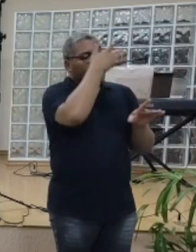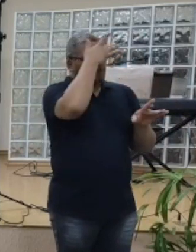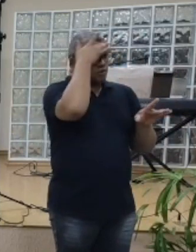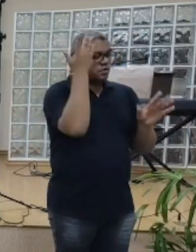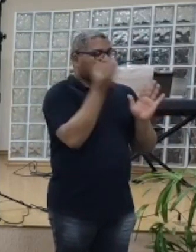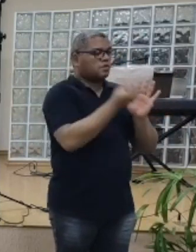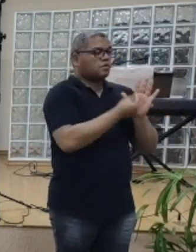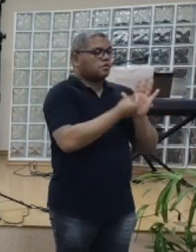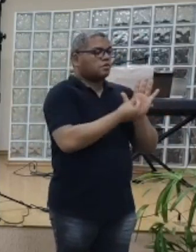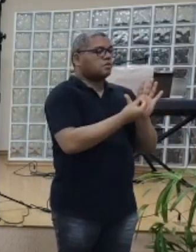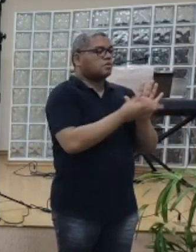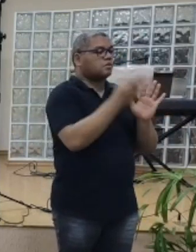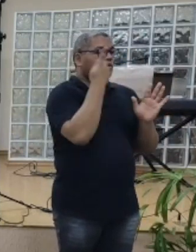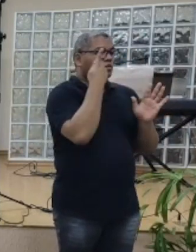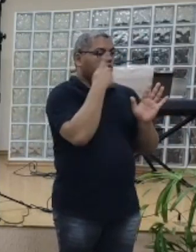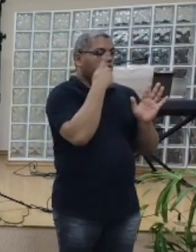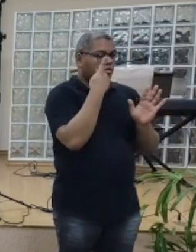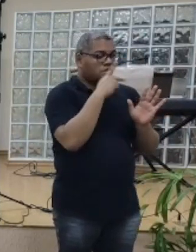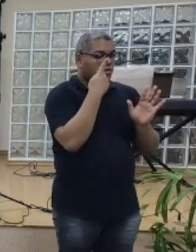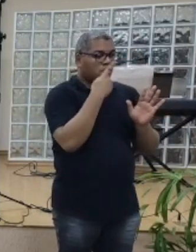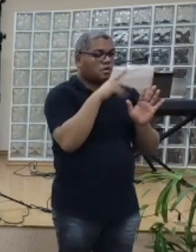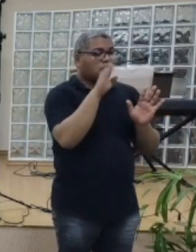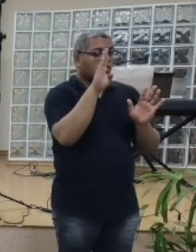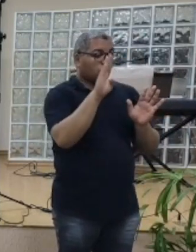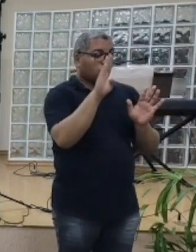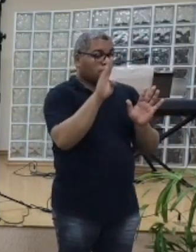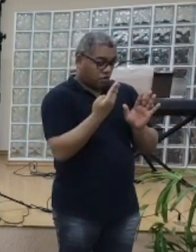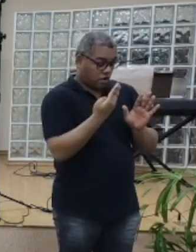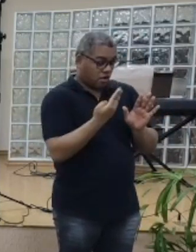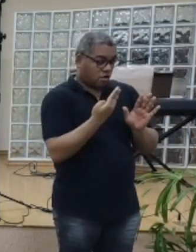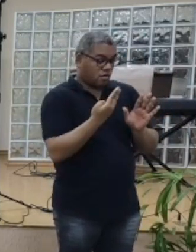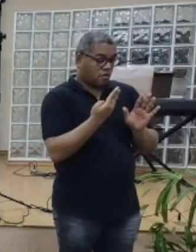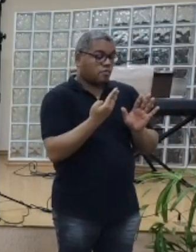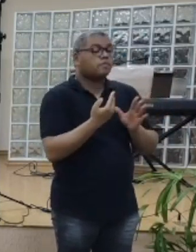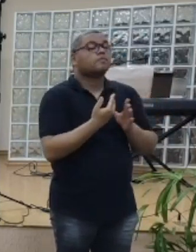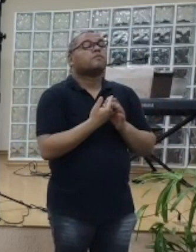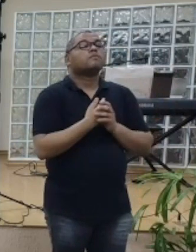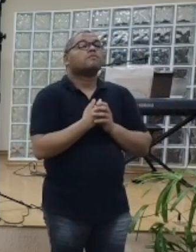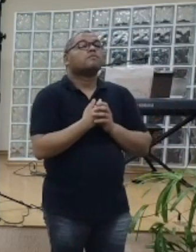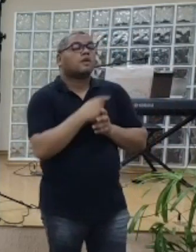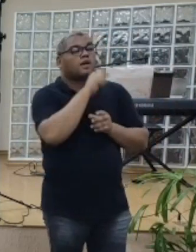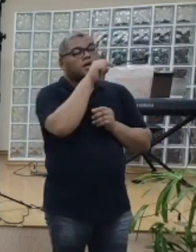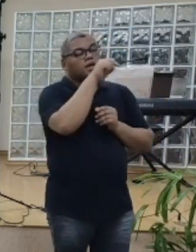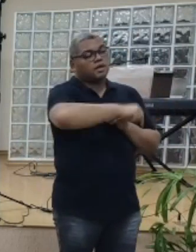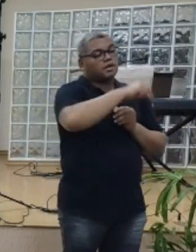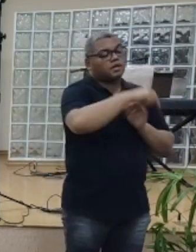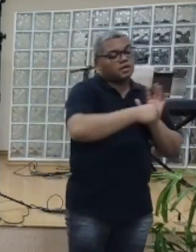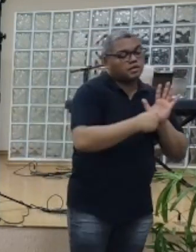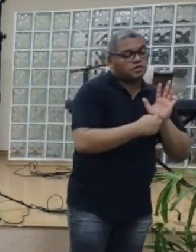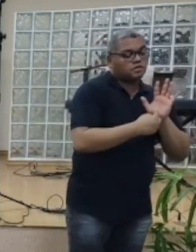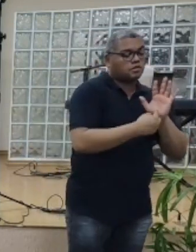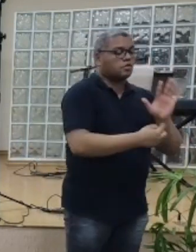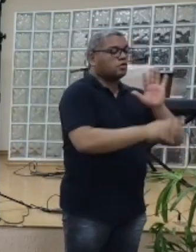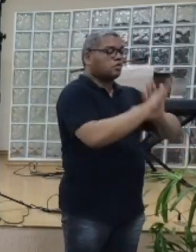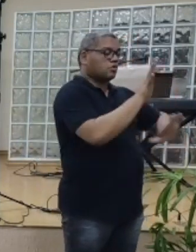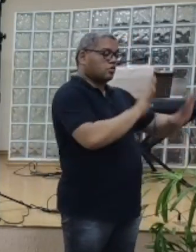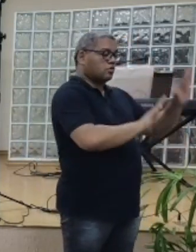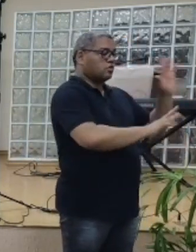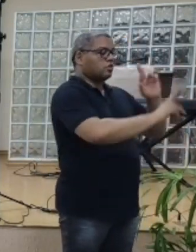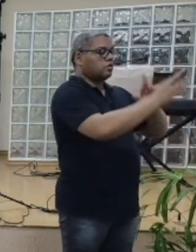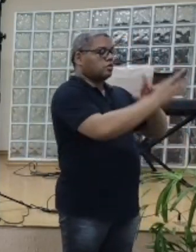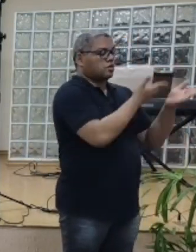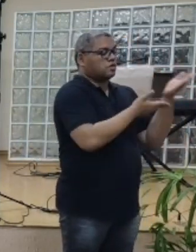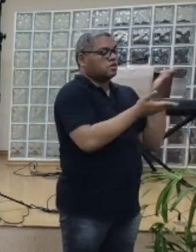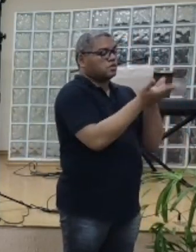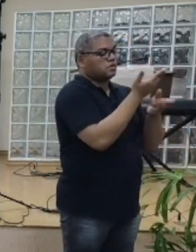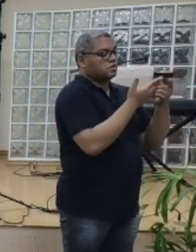um evangelho que não o evangelho verdadeiro, o evangelho pervertido. Estes se mostram tão zelosos em relação a